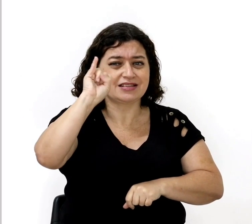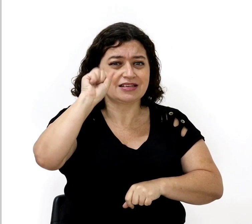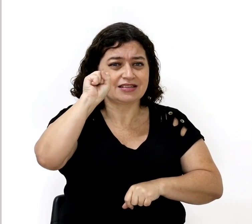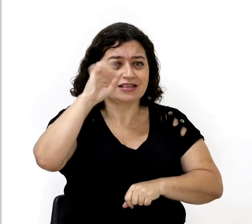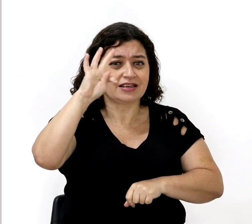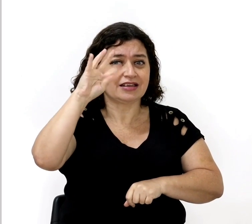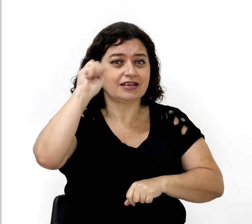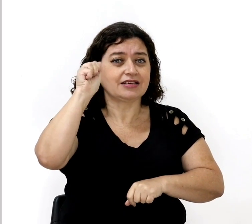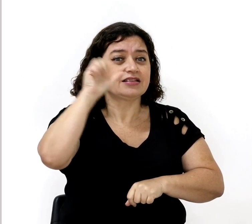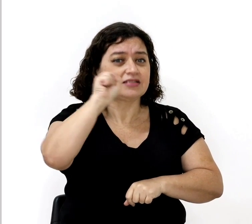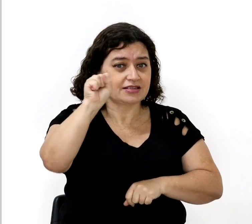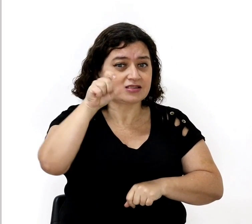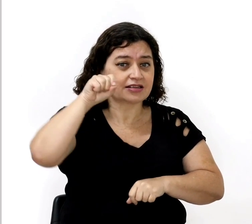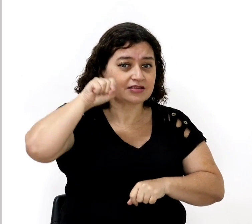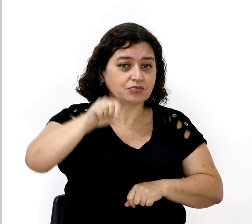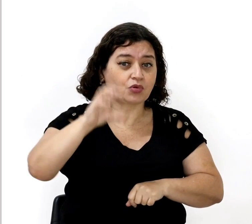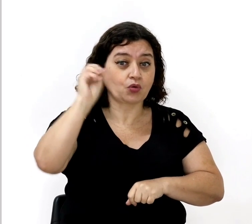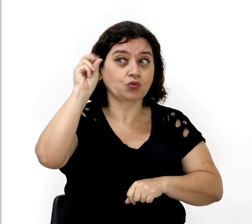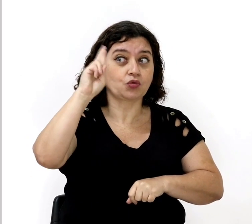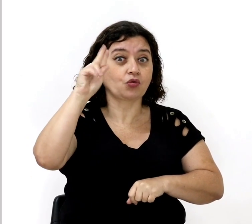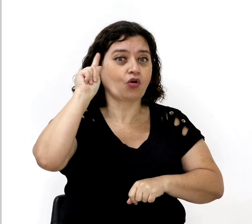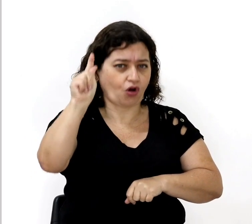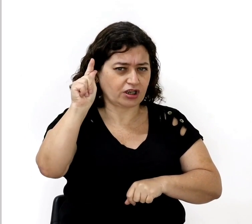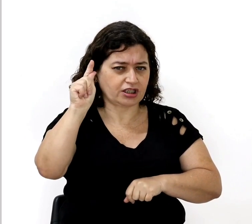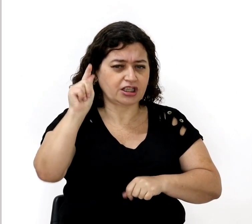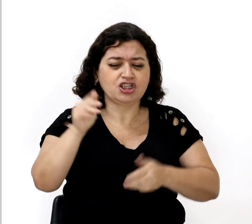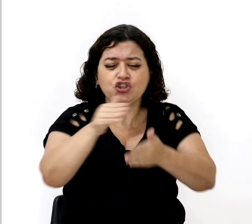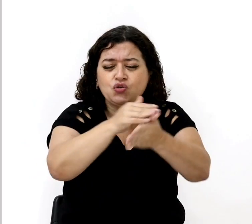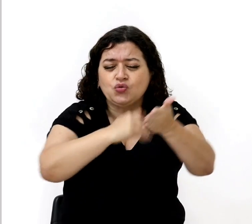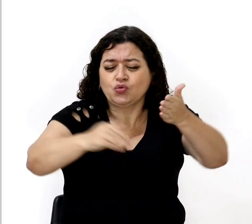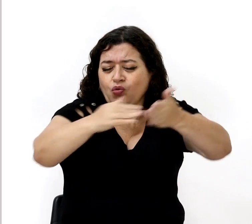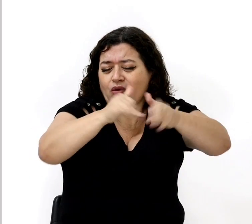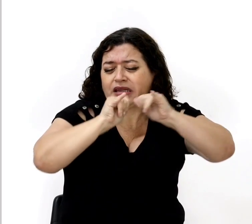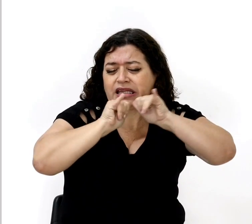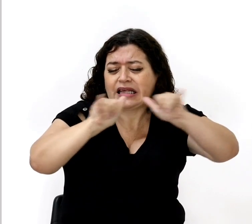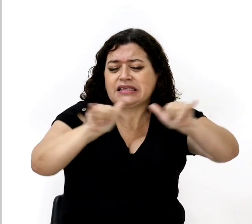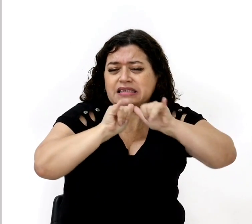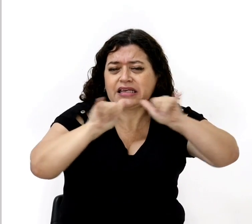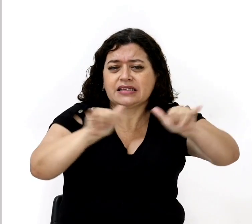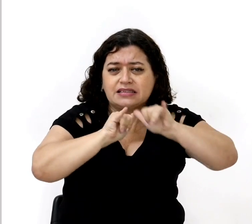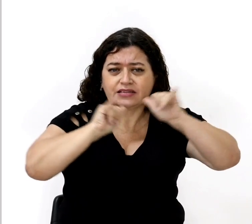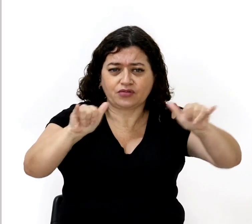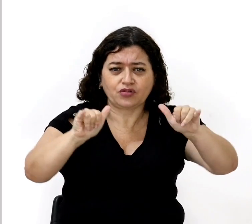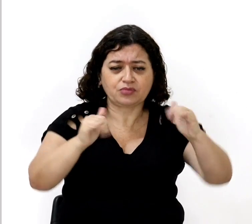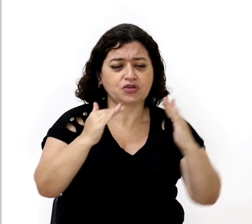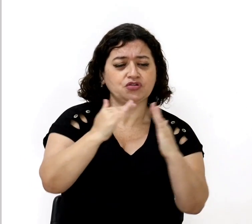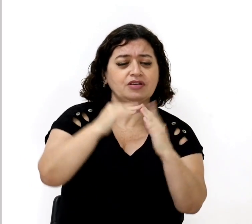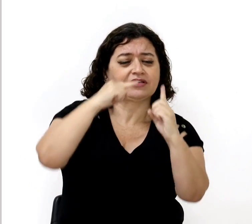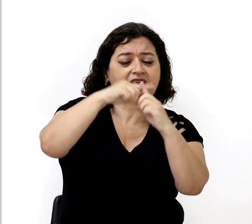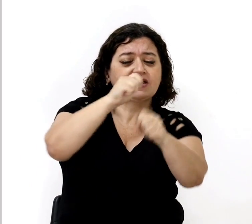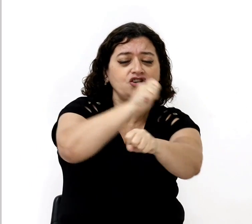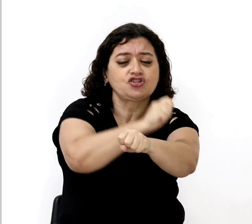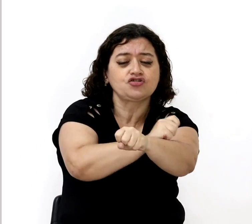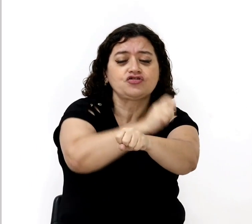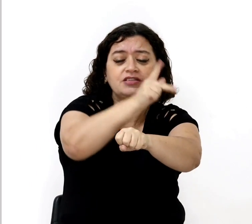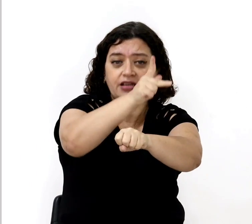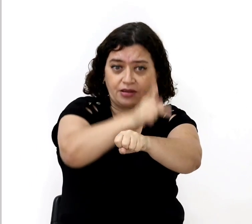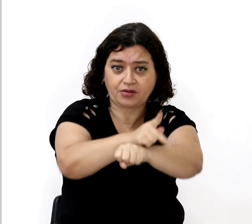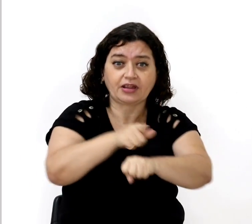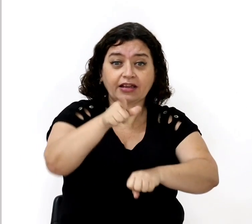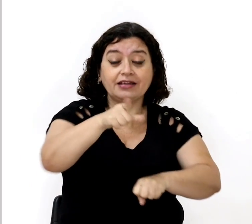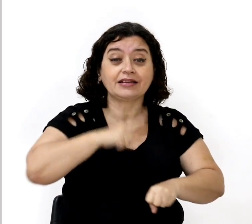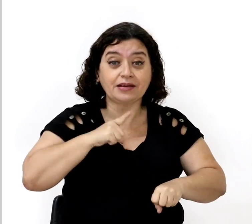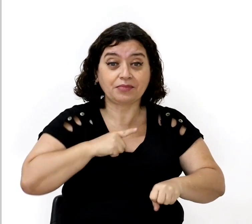promessistas.org. Nesse novo site, além de você ter todas as informações de todo o universo promessista,